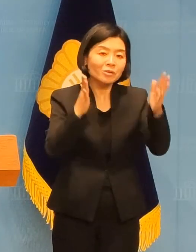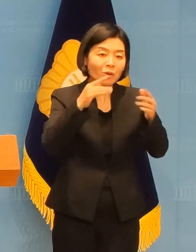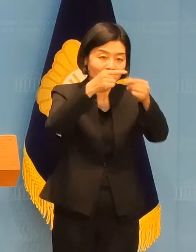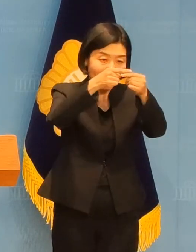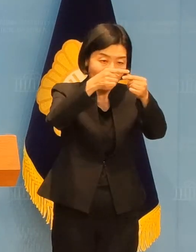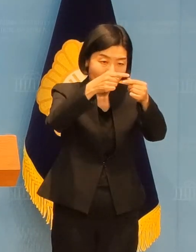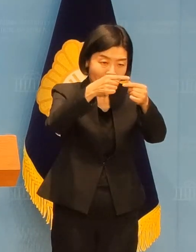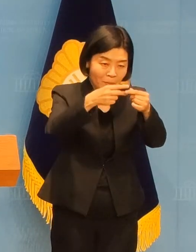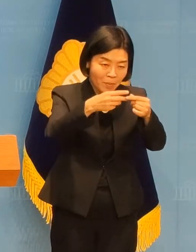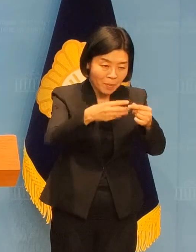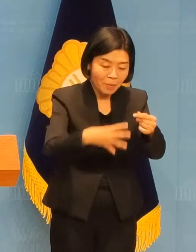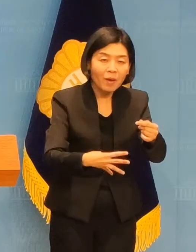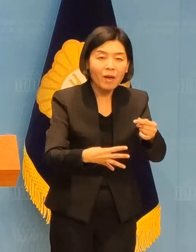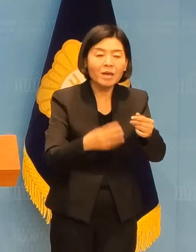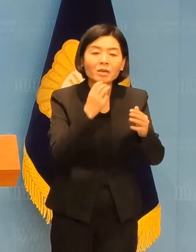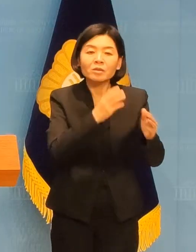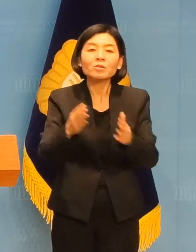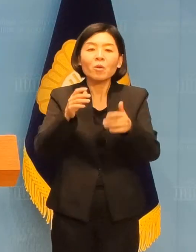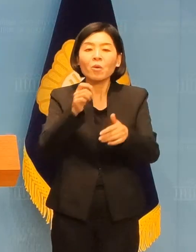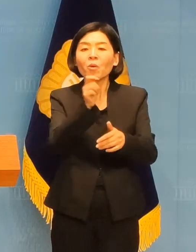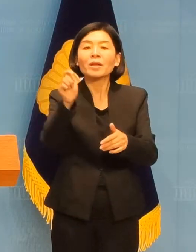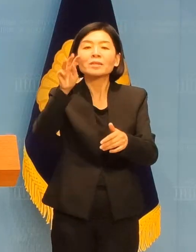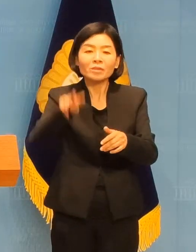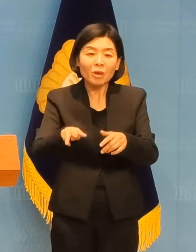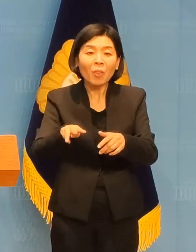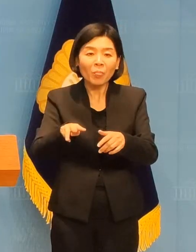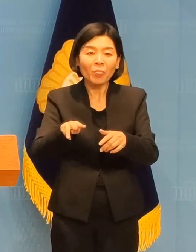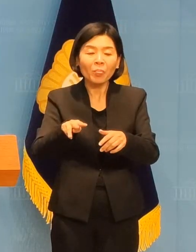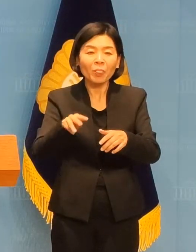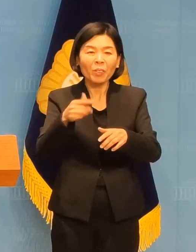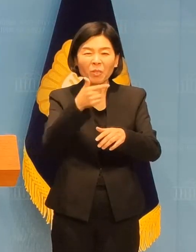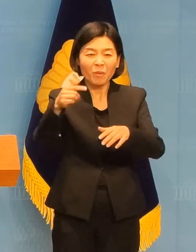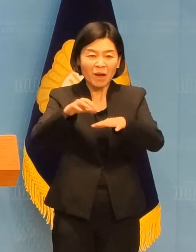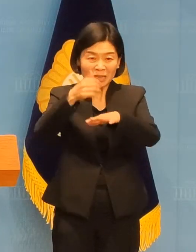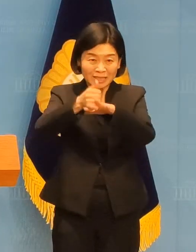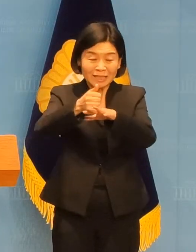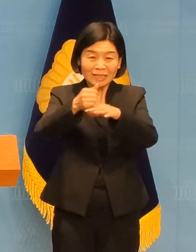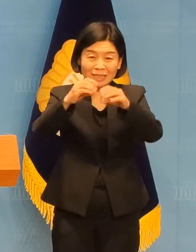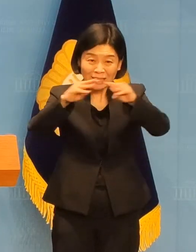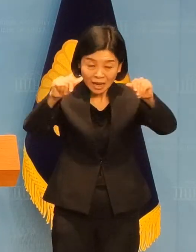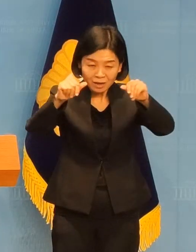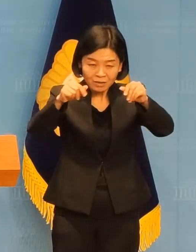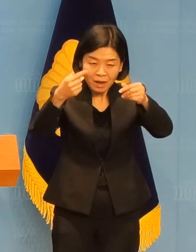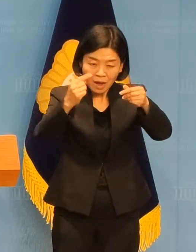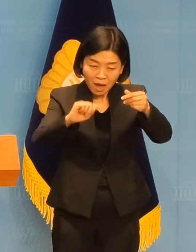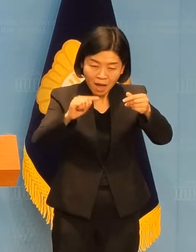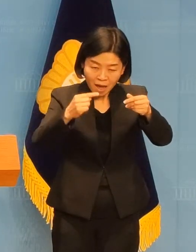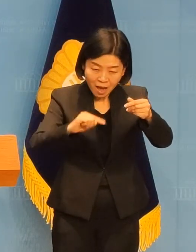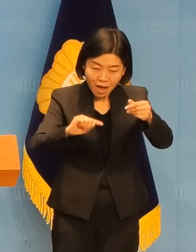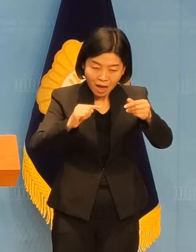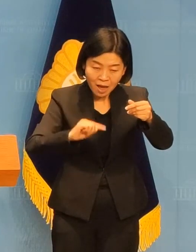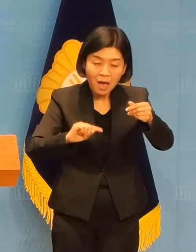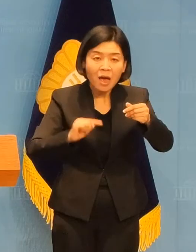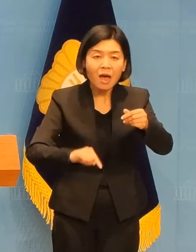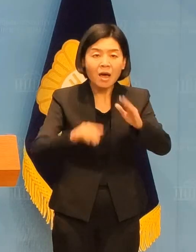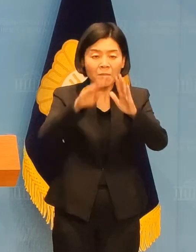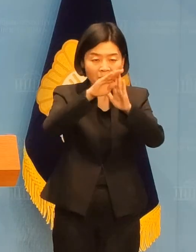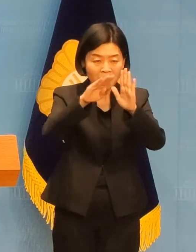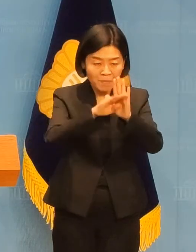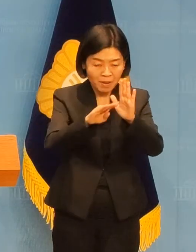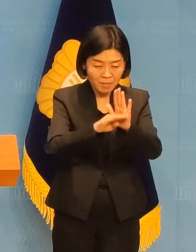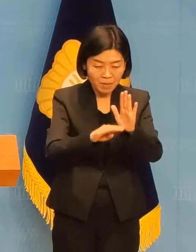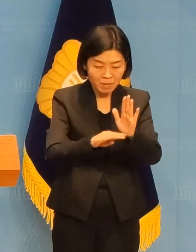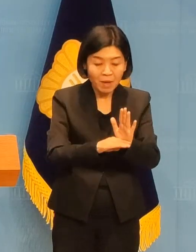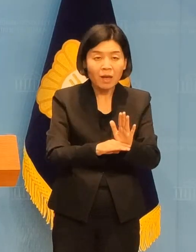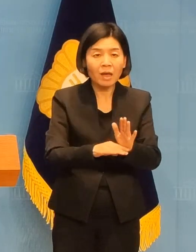과천을 제일 위로 해서 그 아래로 성골, 진골, 귀족, 호족, 일반 순으로 정렬했습니다. 제가